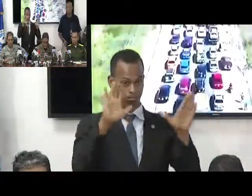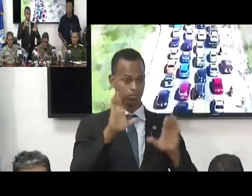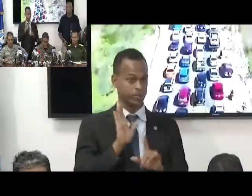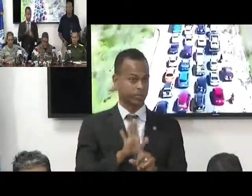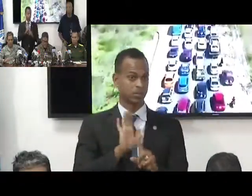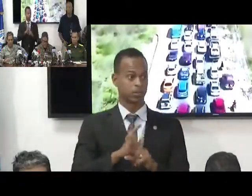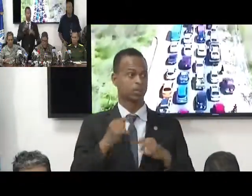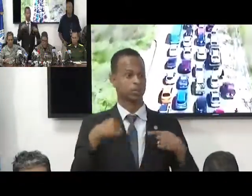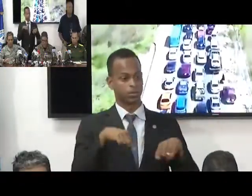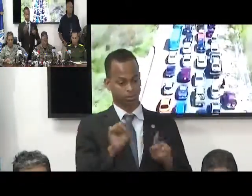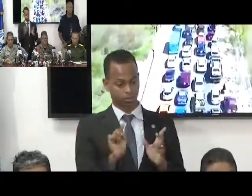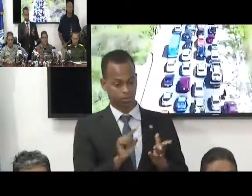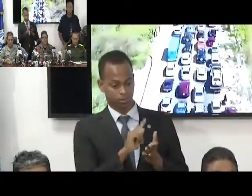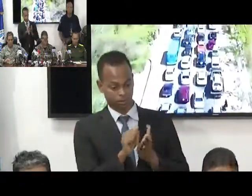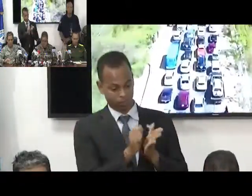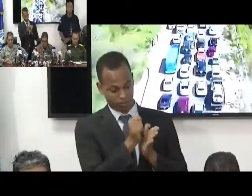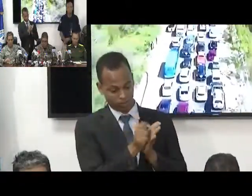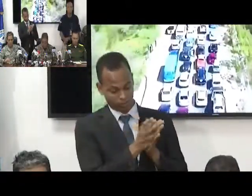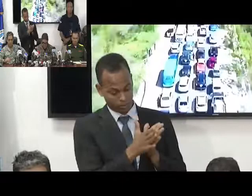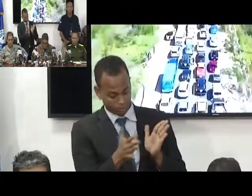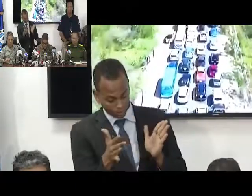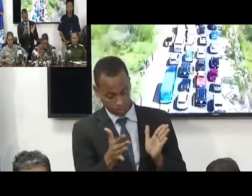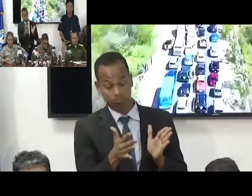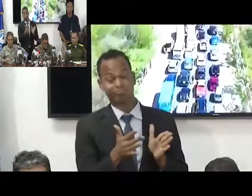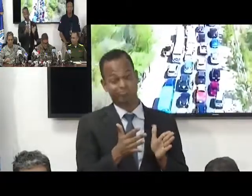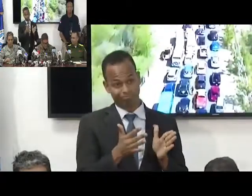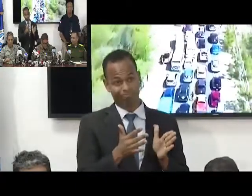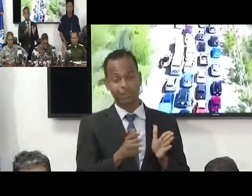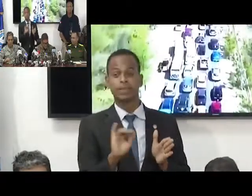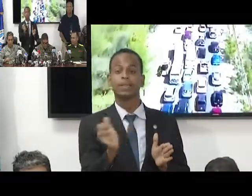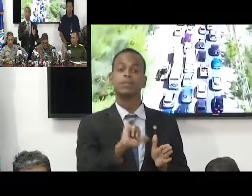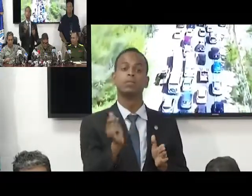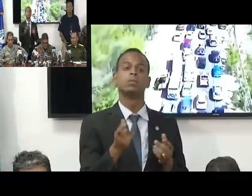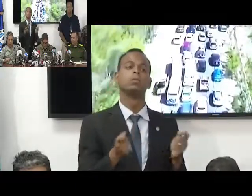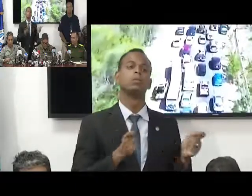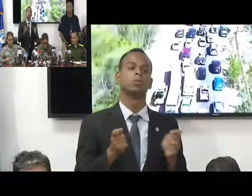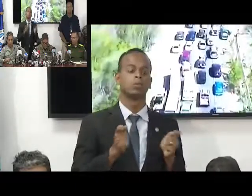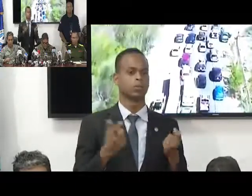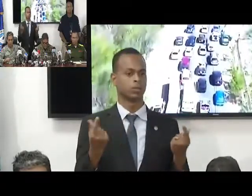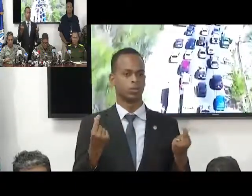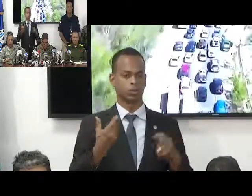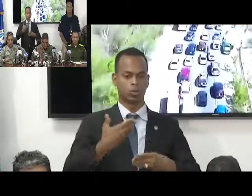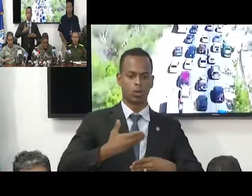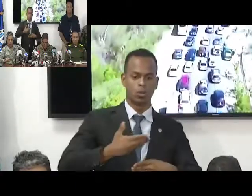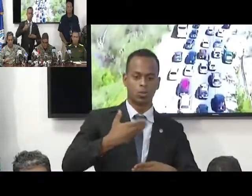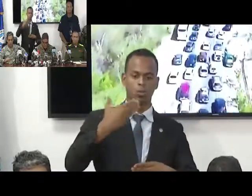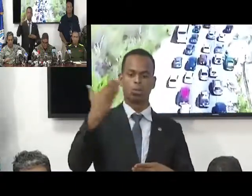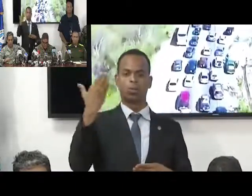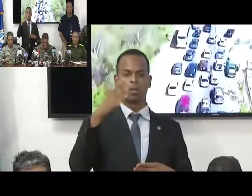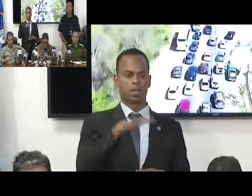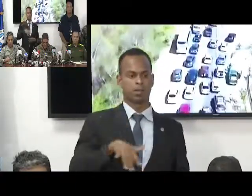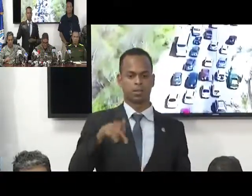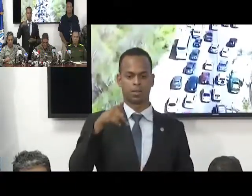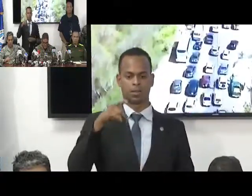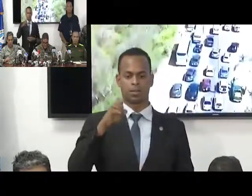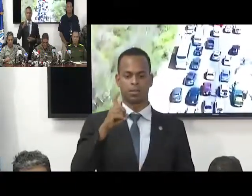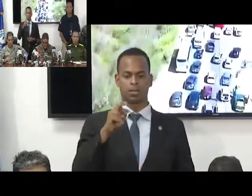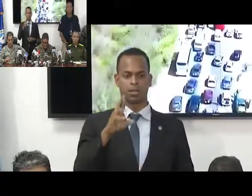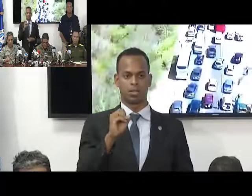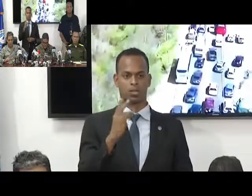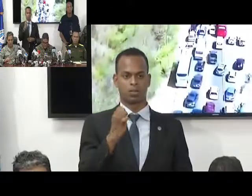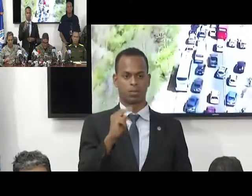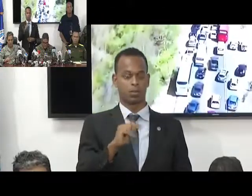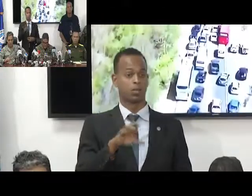mismo durante el periodo, así como también se controlaron los peajes y semáforos de Pedro Brán en coordinación